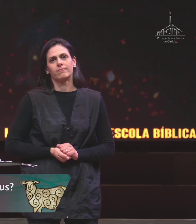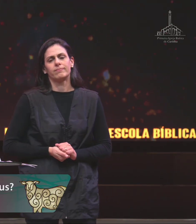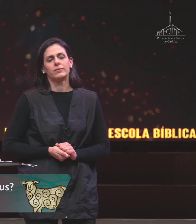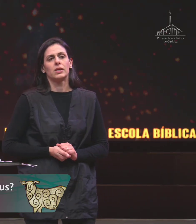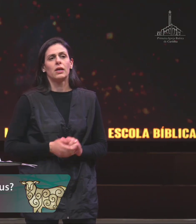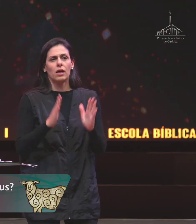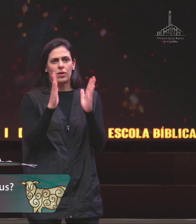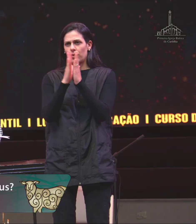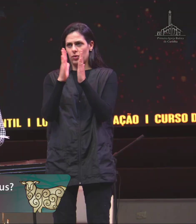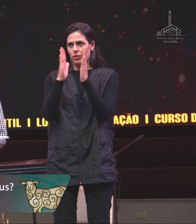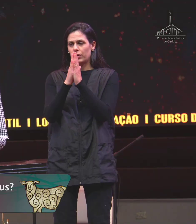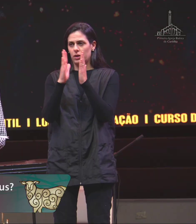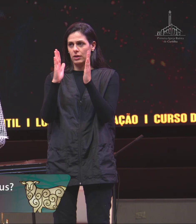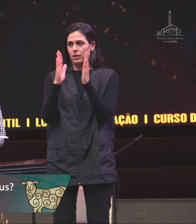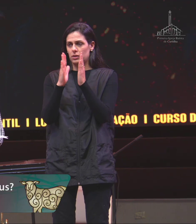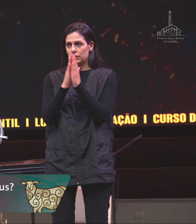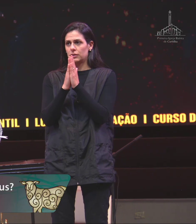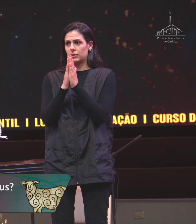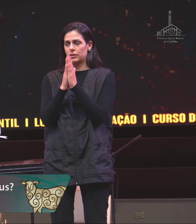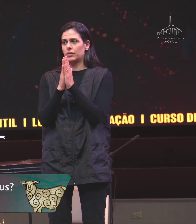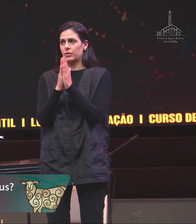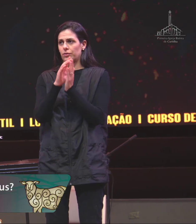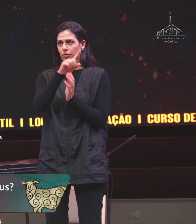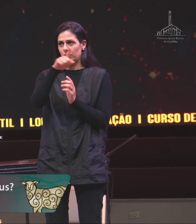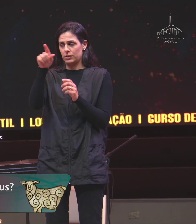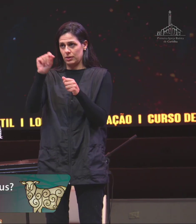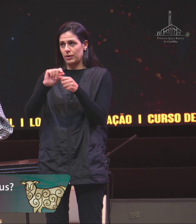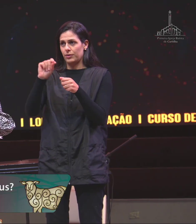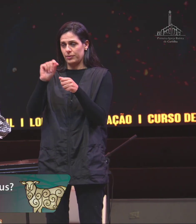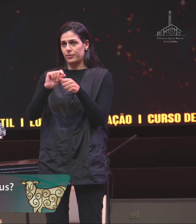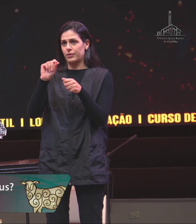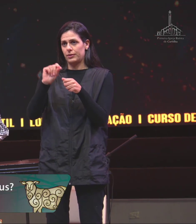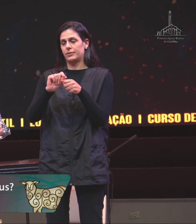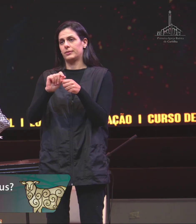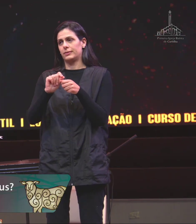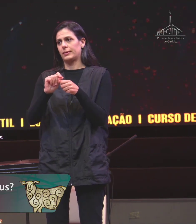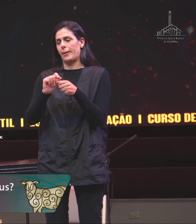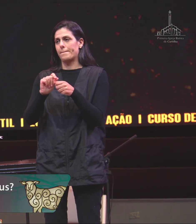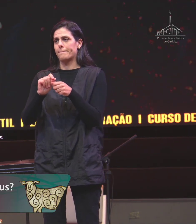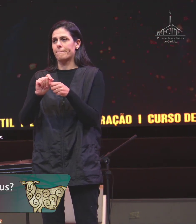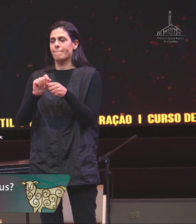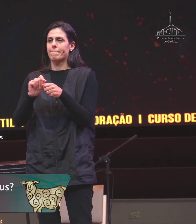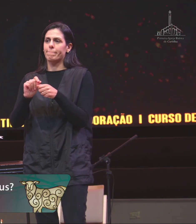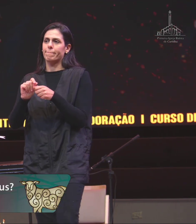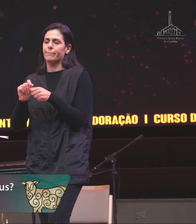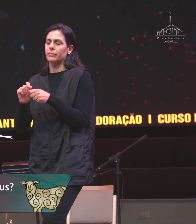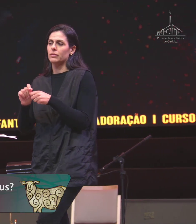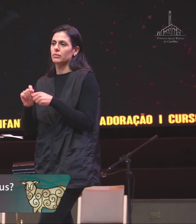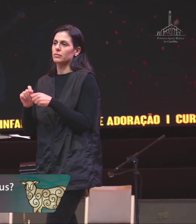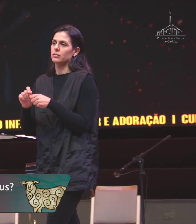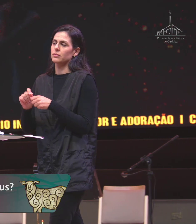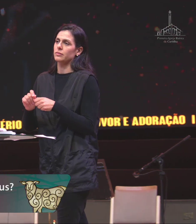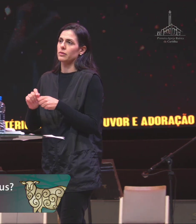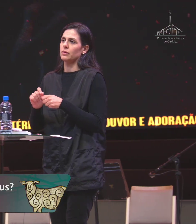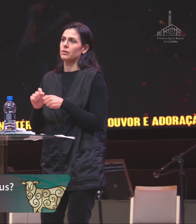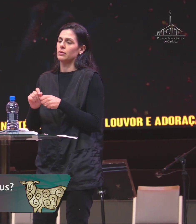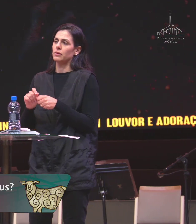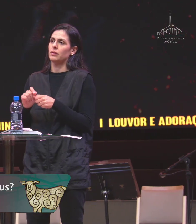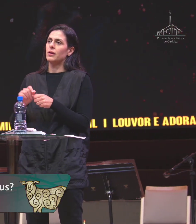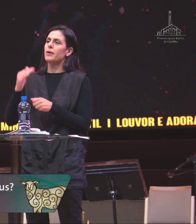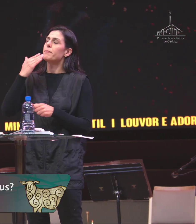em coisas que aparentemente nos aproximam de Deus, mas nós precisamos viver essa liberdade, para que a gente